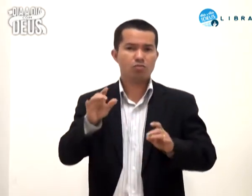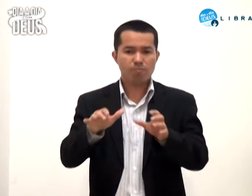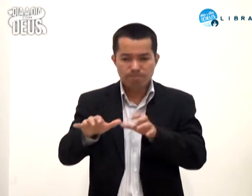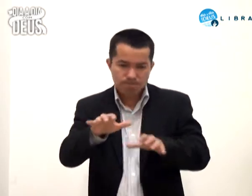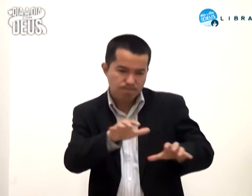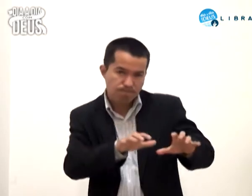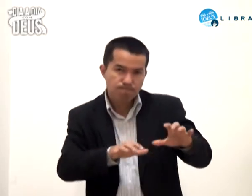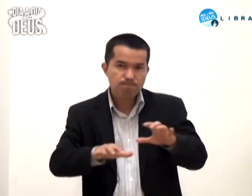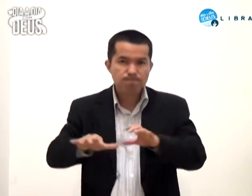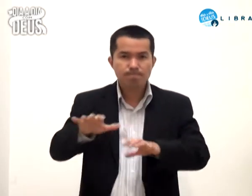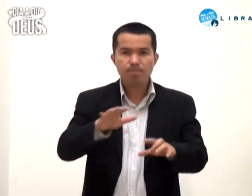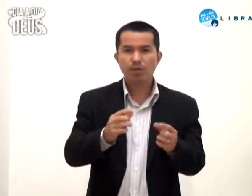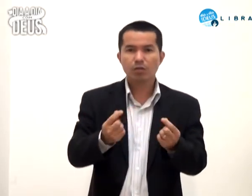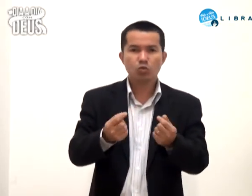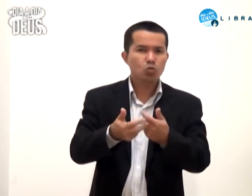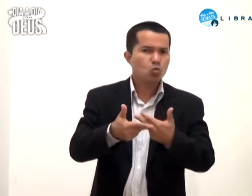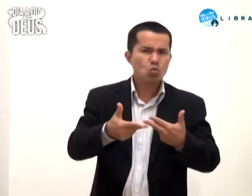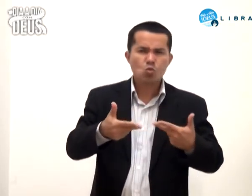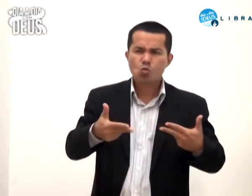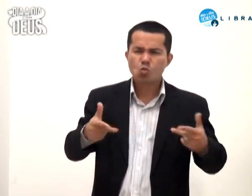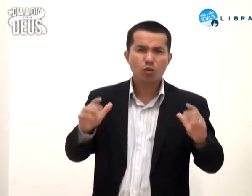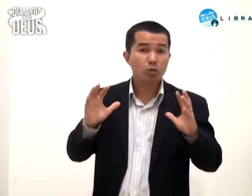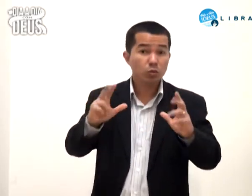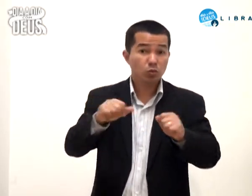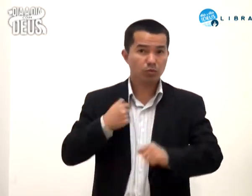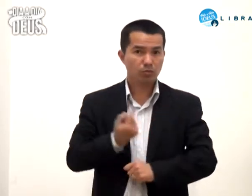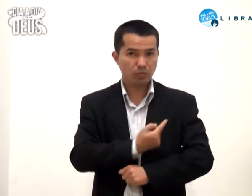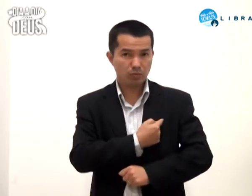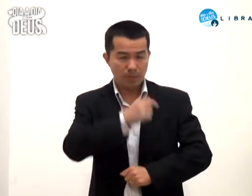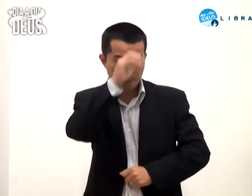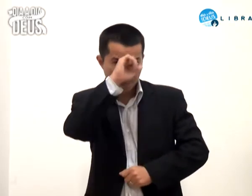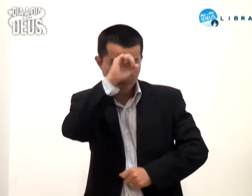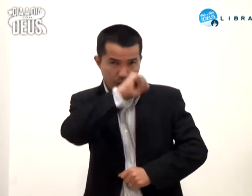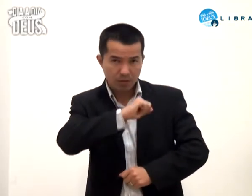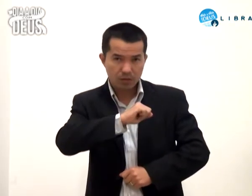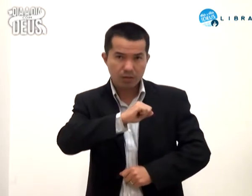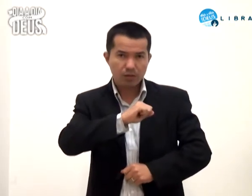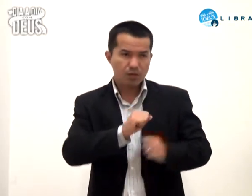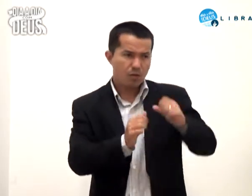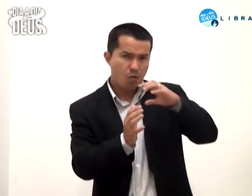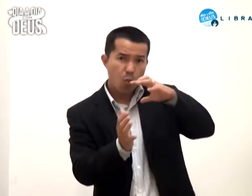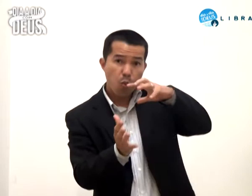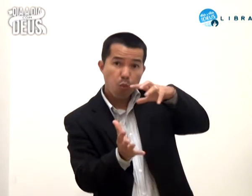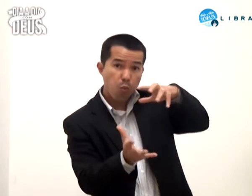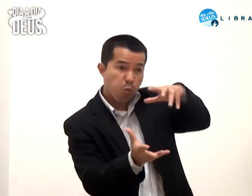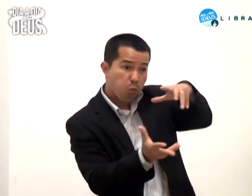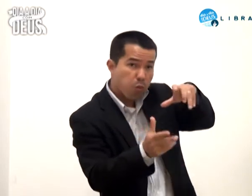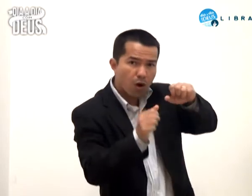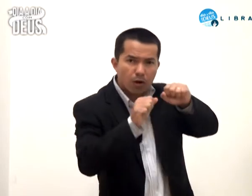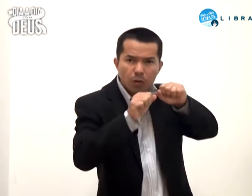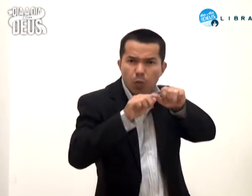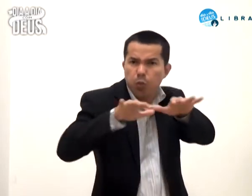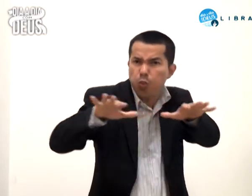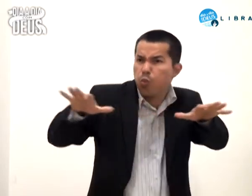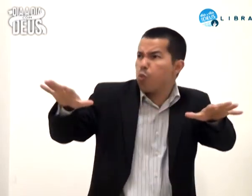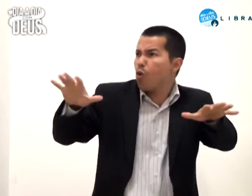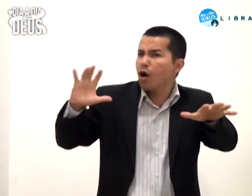administradores. E a gente aprendeu que do Senhor é a terra e a sua plenitude, tudo é dele, tudo. O